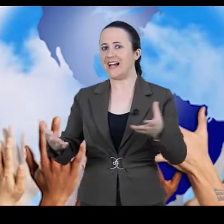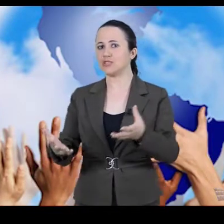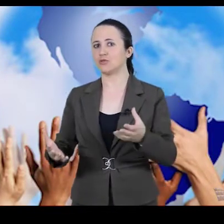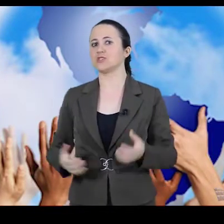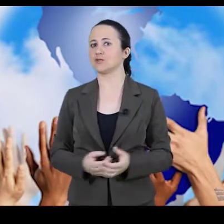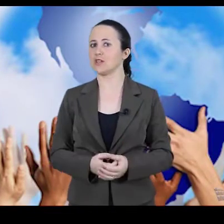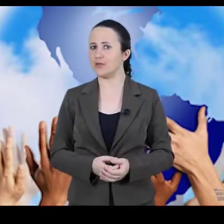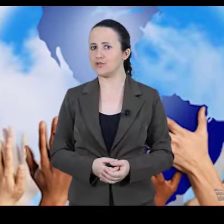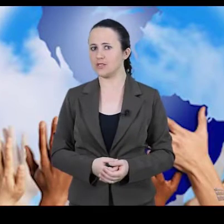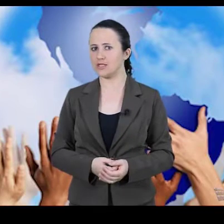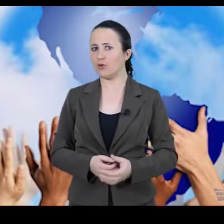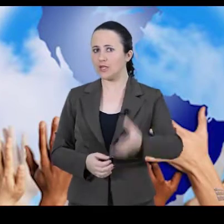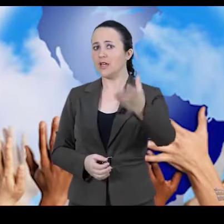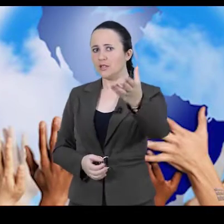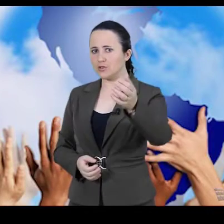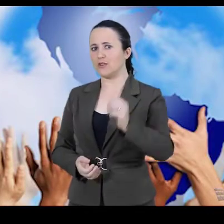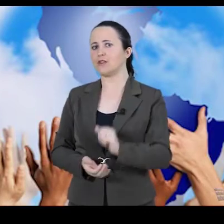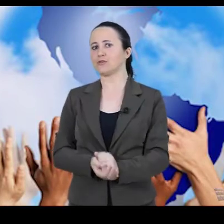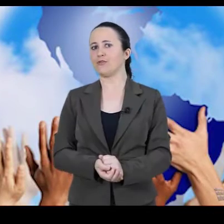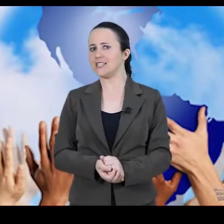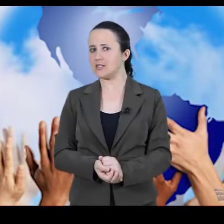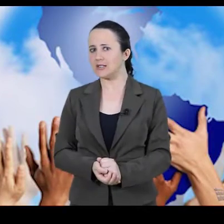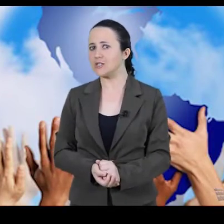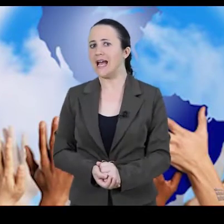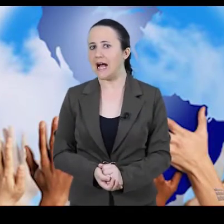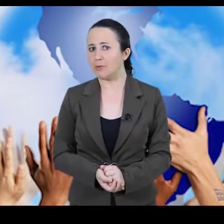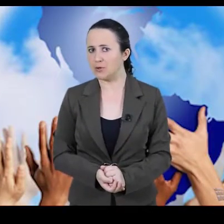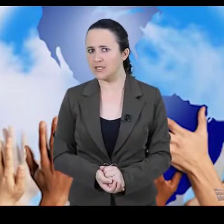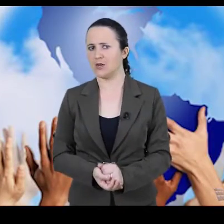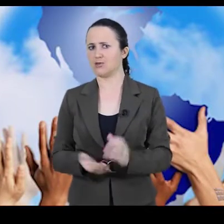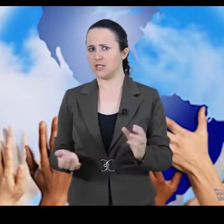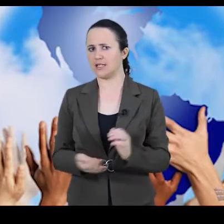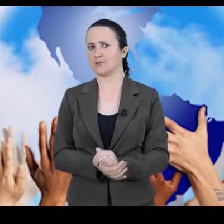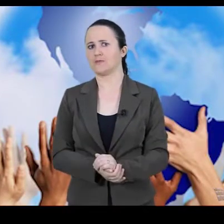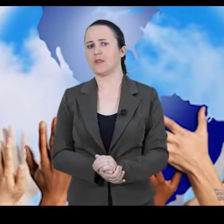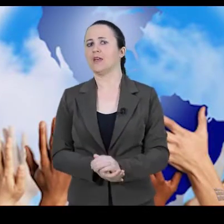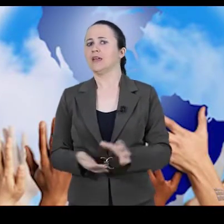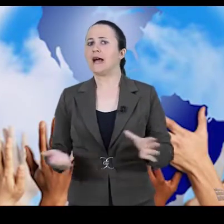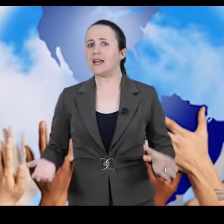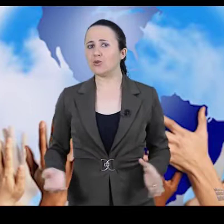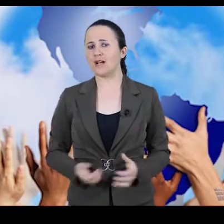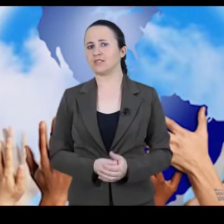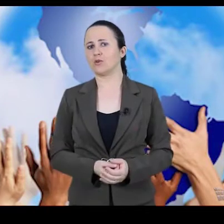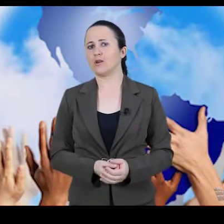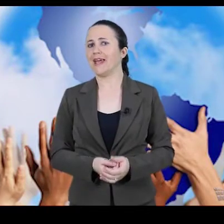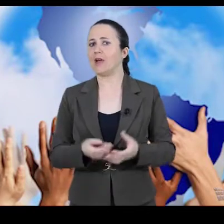qualidade dos seus serviços de saúde, dos serviços oferecidos à população, aos cidadãos. A educação é